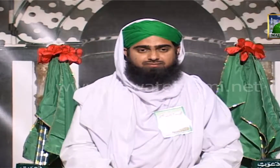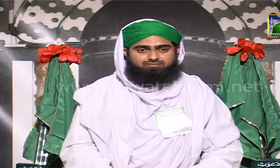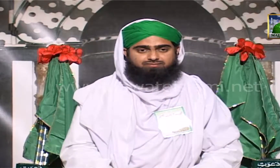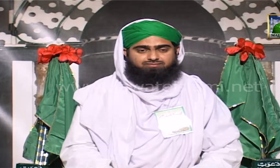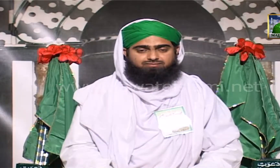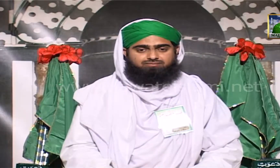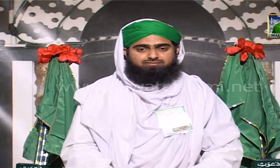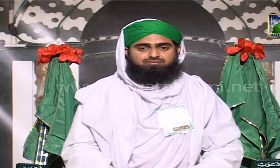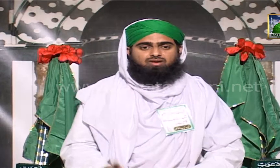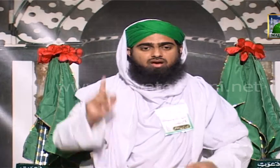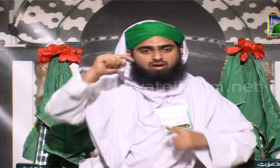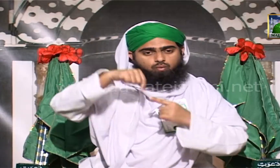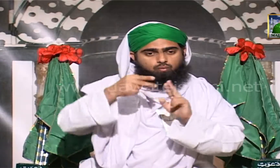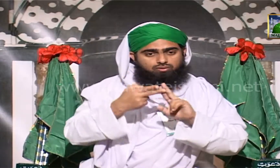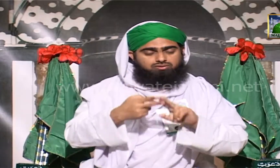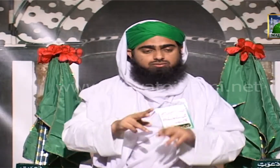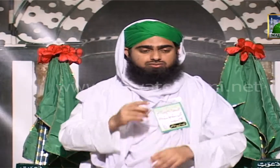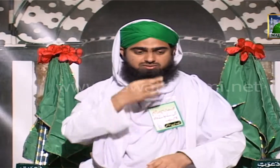اس طرح مطلب ولیوں کی کرامت کا ڈنکا بجا.